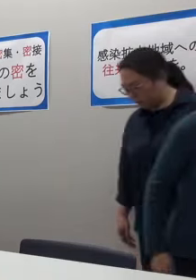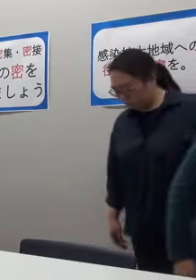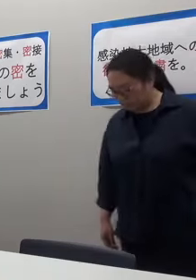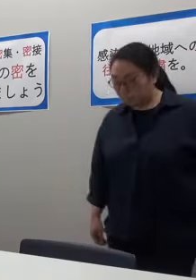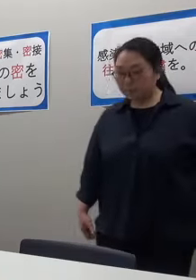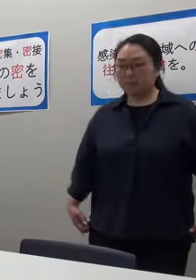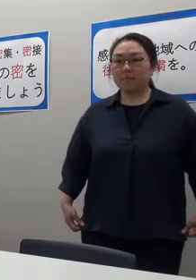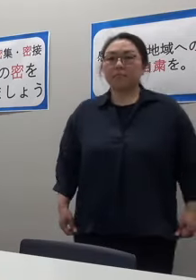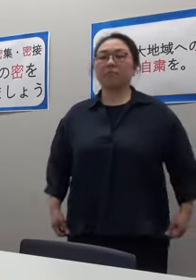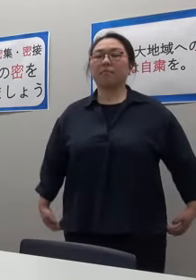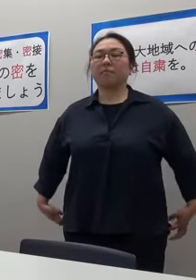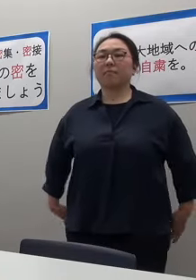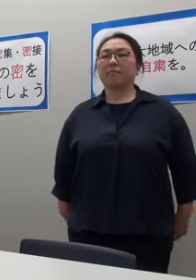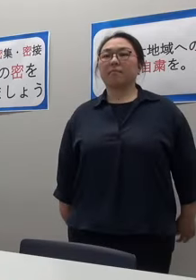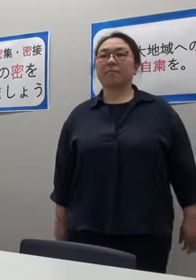福島放送。